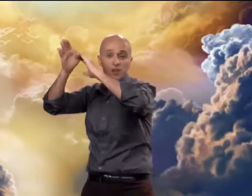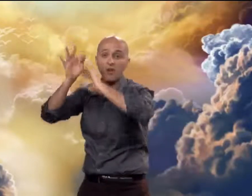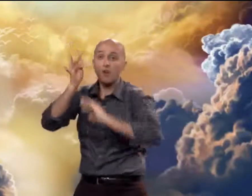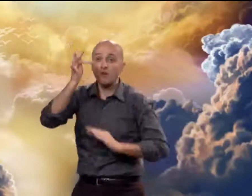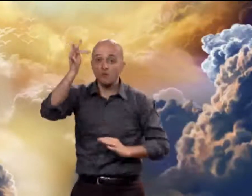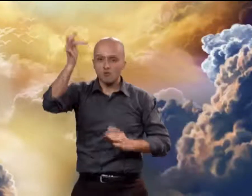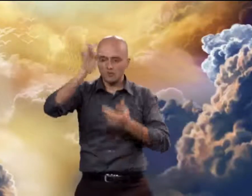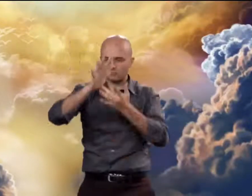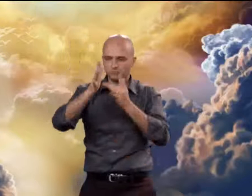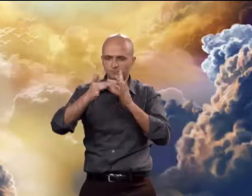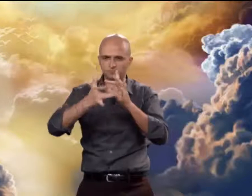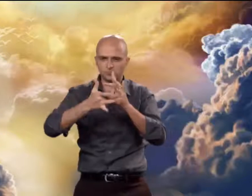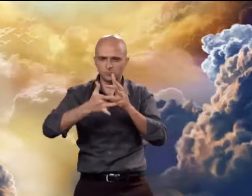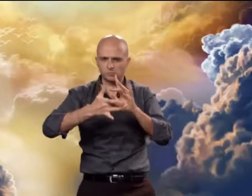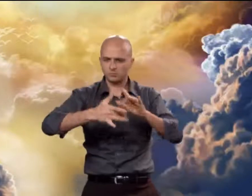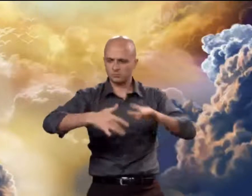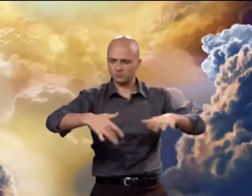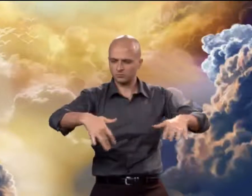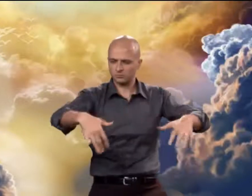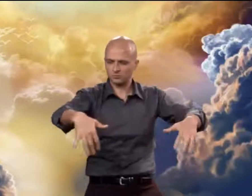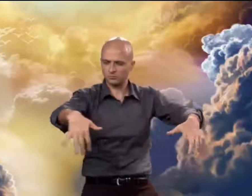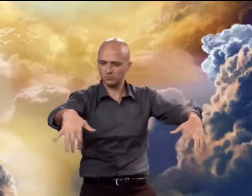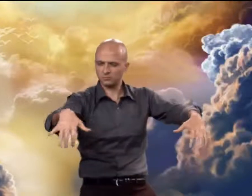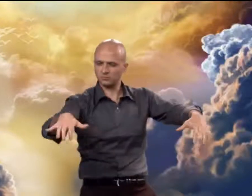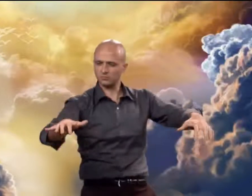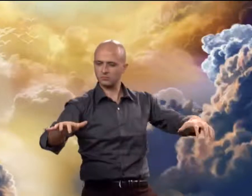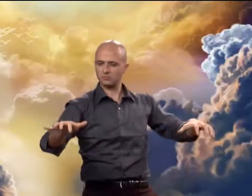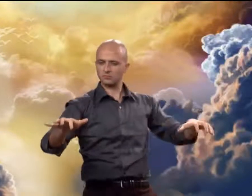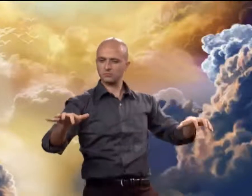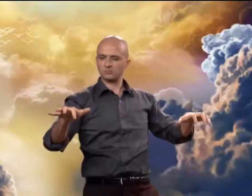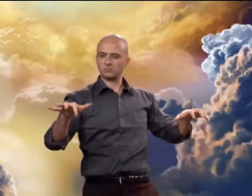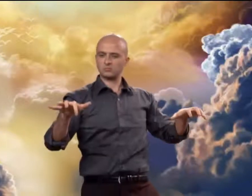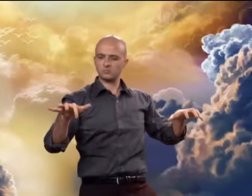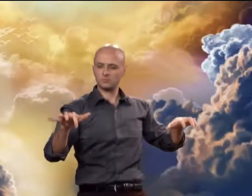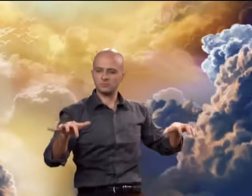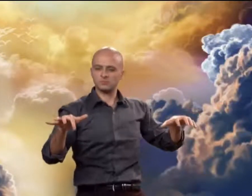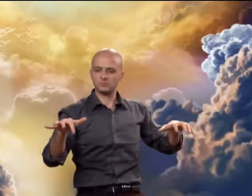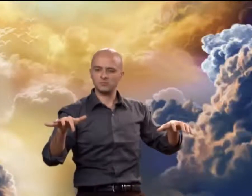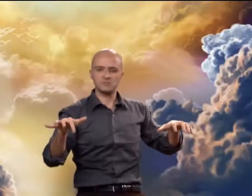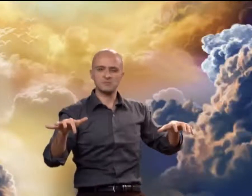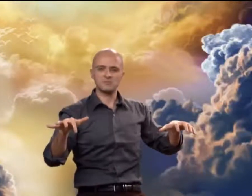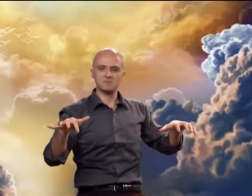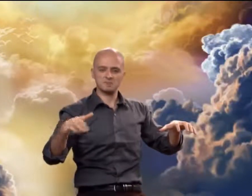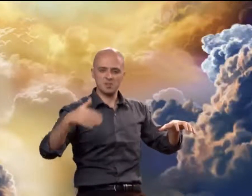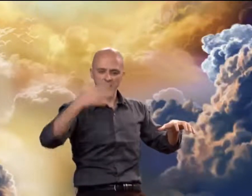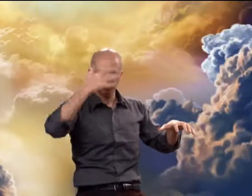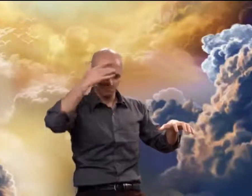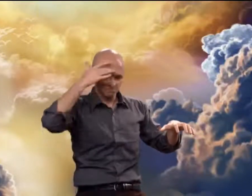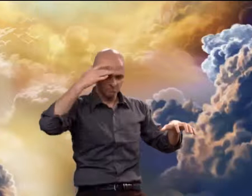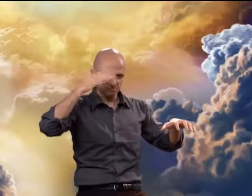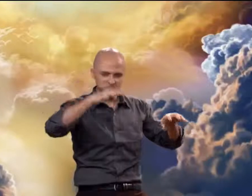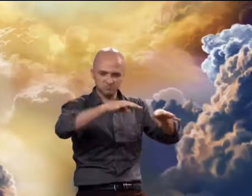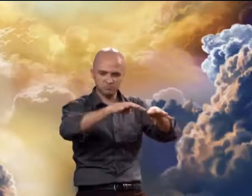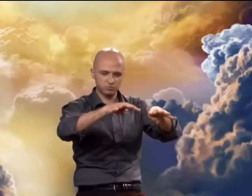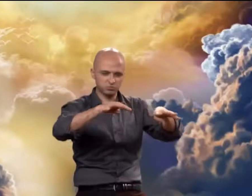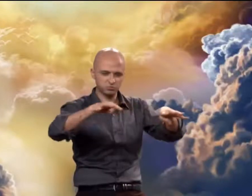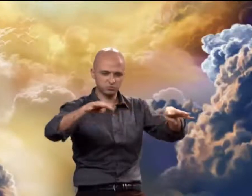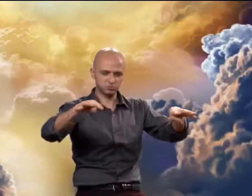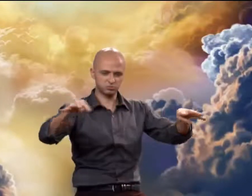dele. Anjos repetiram aos discípulos a promessa de sua volta. Este mesmo Jesus, que dentre vocês foi